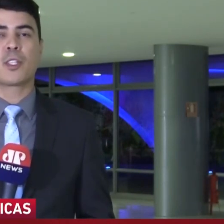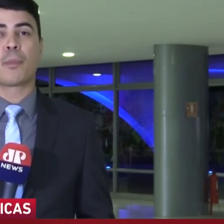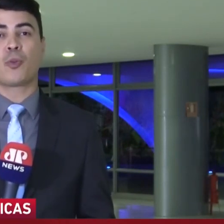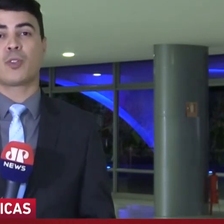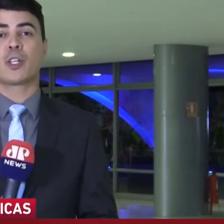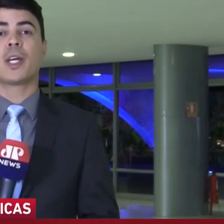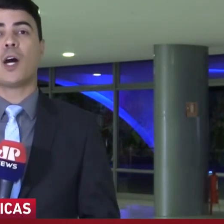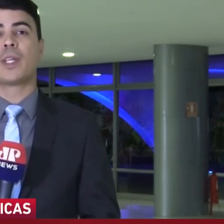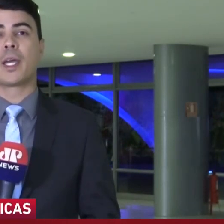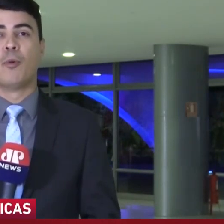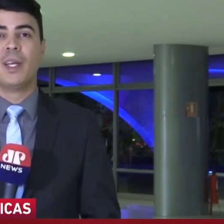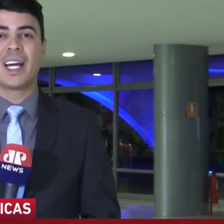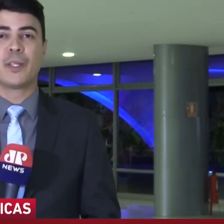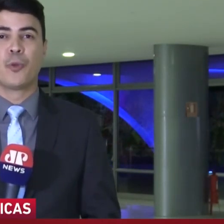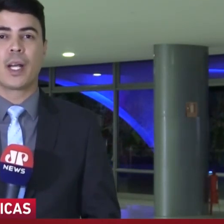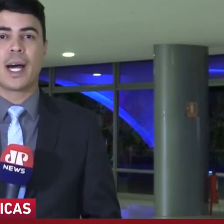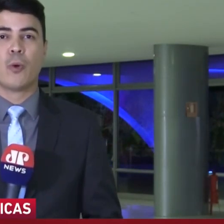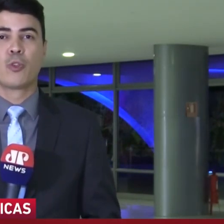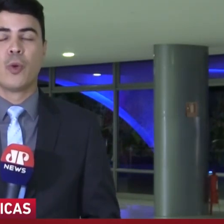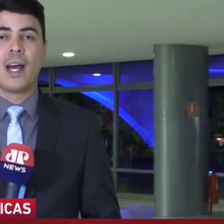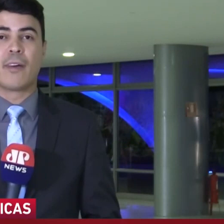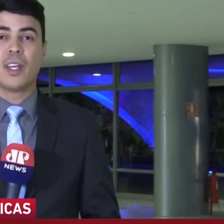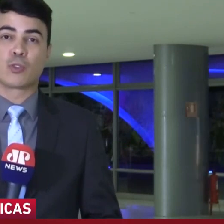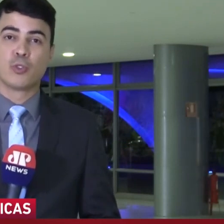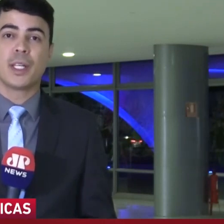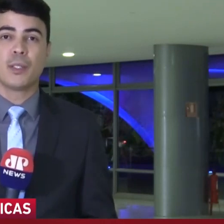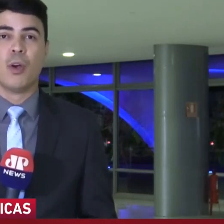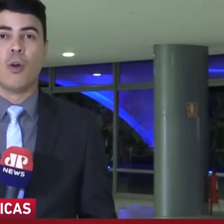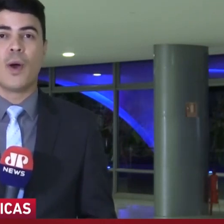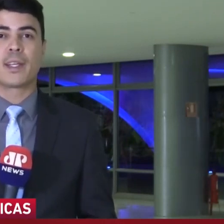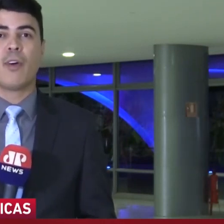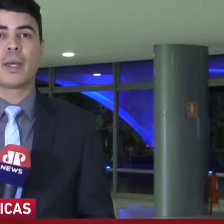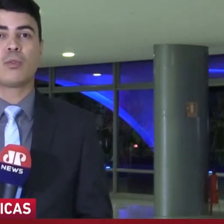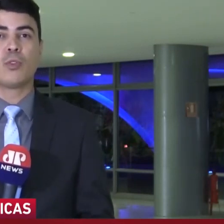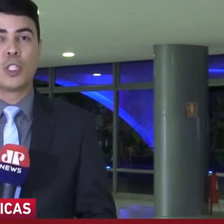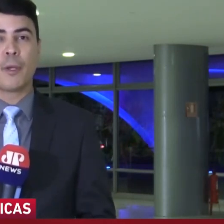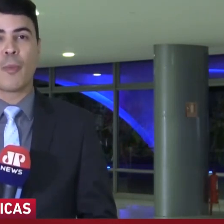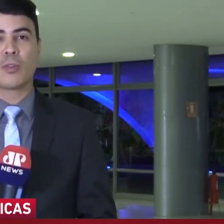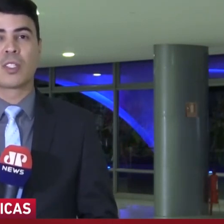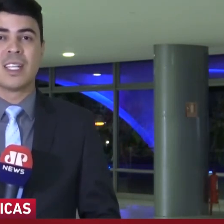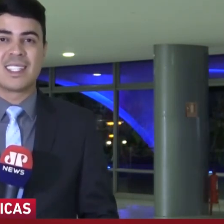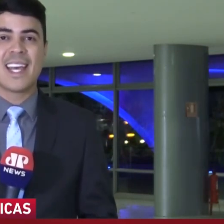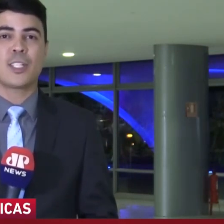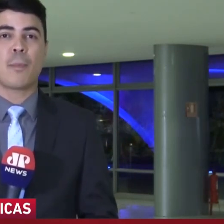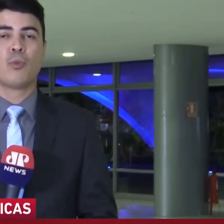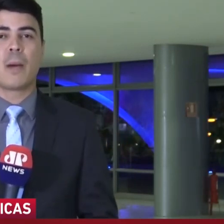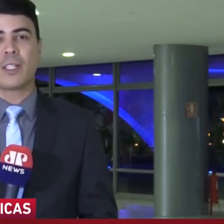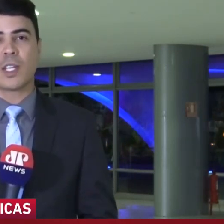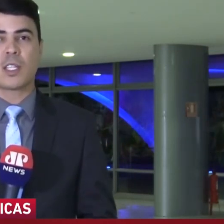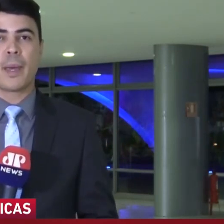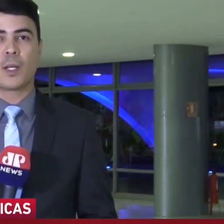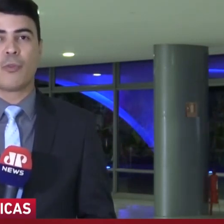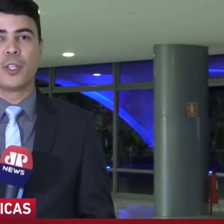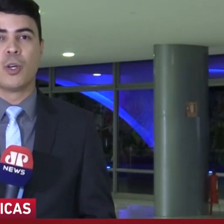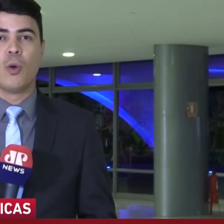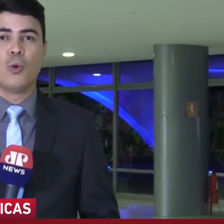a vice-procuradora-geral da República, Lindora Araújo, havia sugerido o arquivamento de pelo menos 7 apontamentos